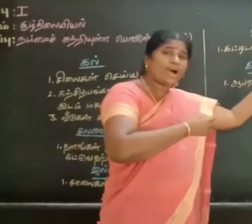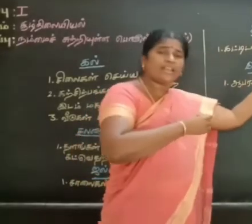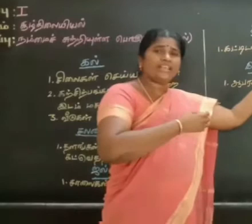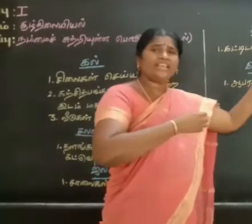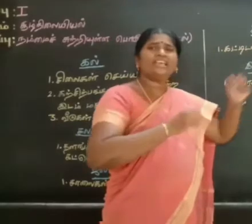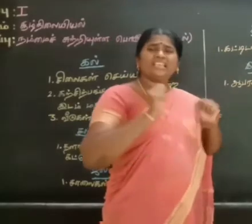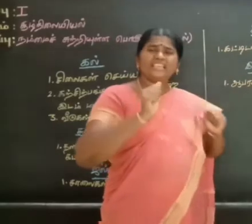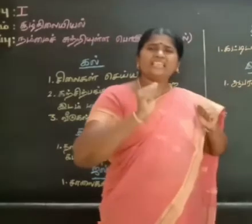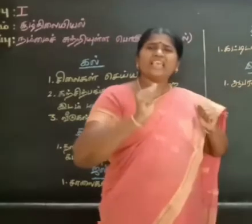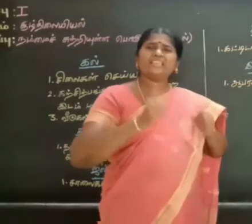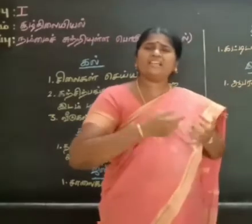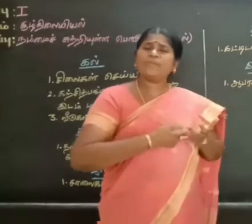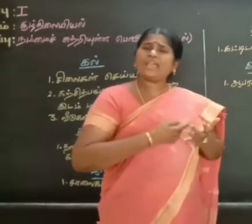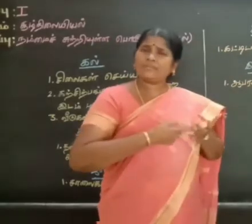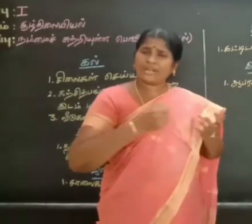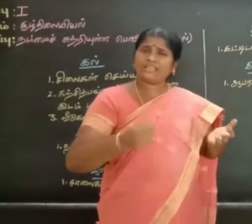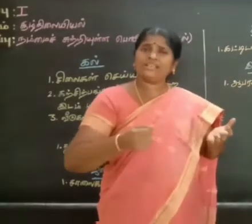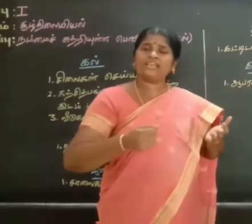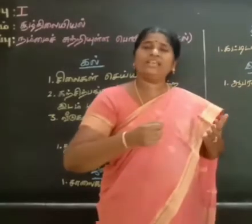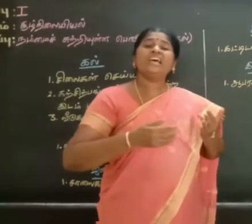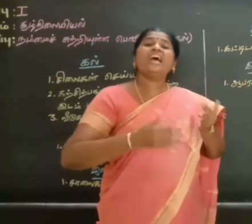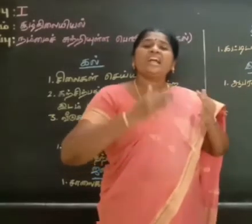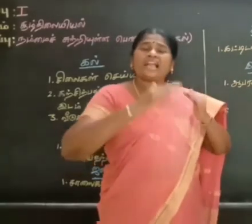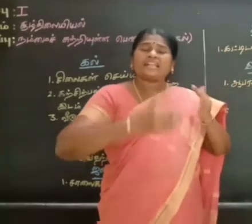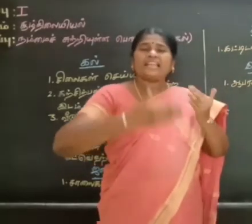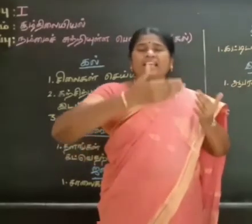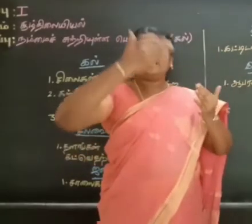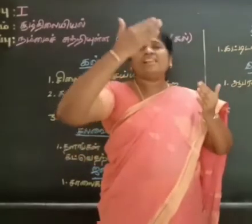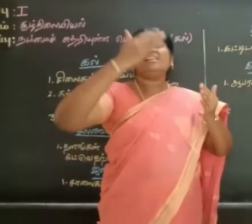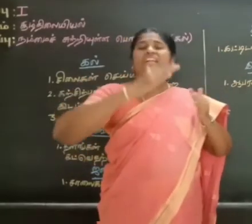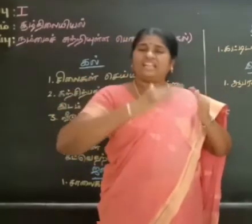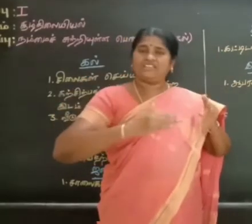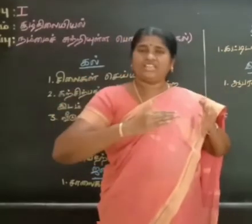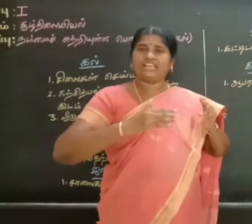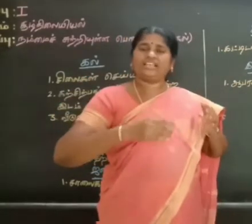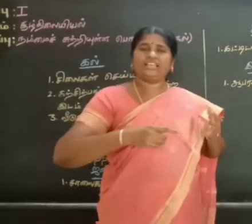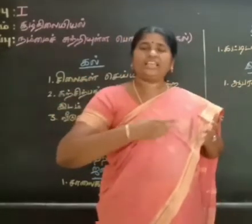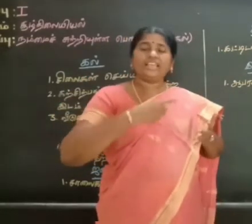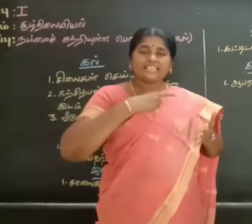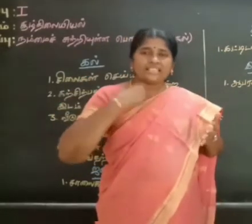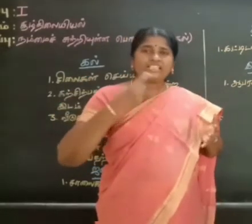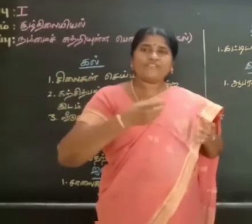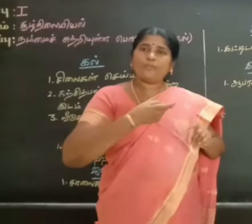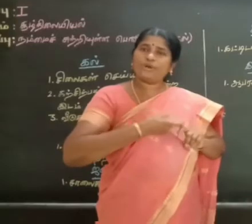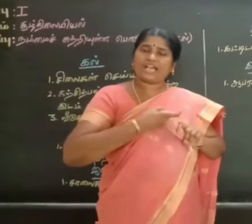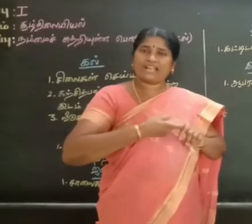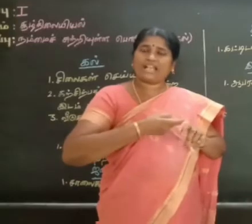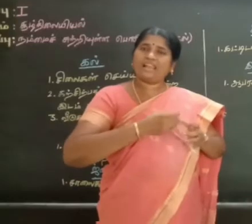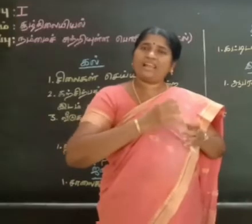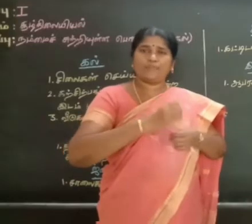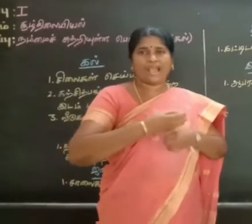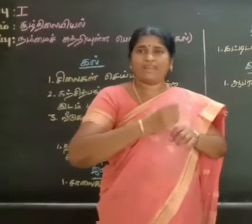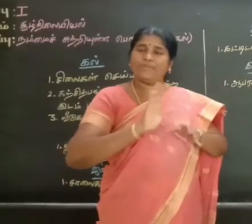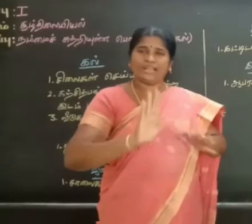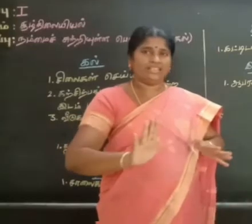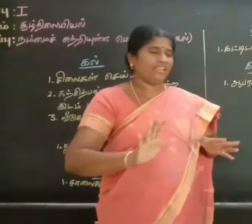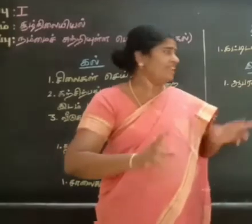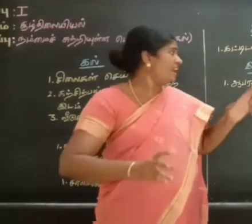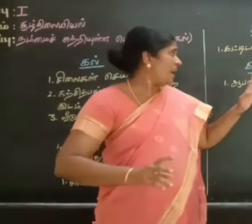பாரு, இது எதுக்கு பயன்படுது? கட்டடங்கள் கட்டுவதற்கு இந்த சிவப்பு கற்கள் பயன்படுது.